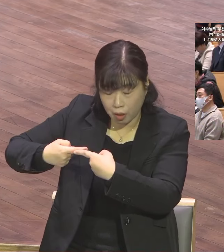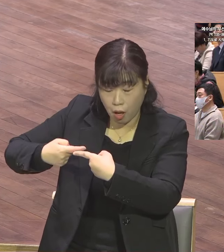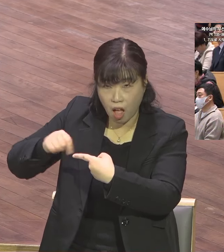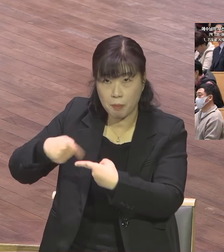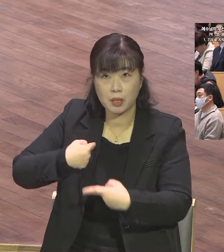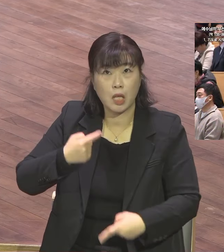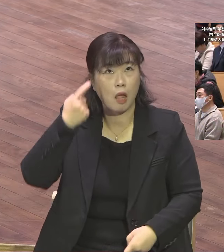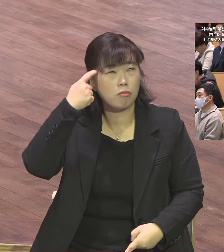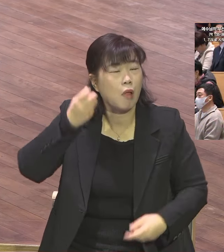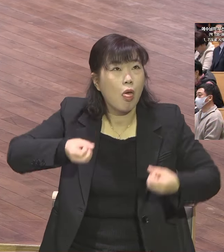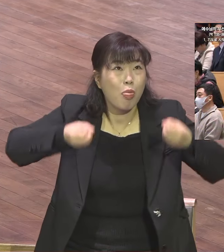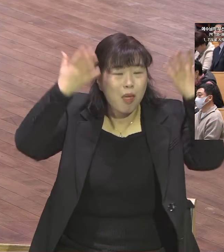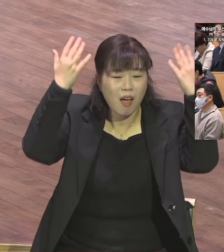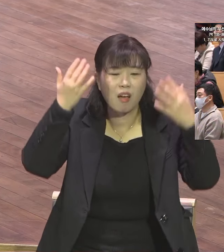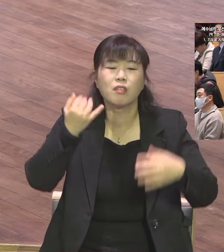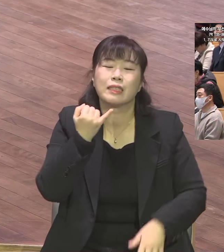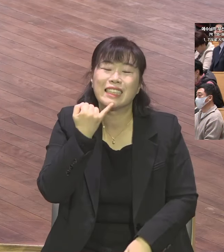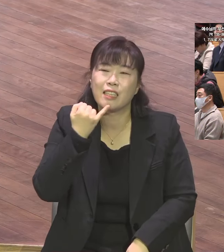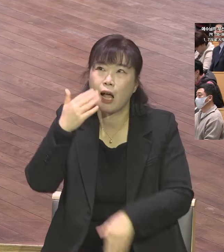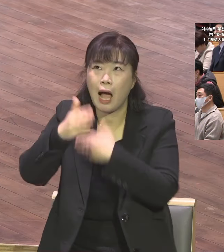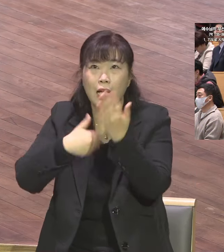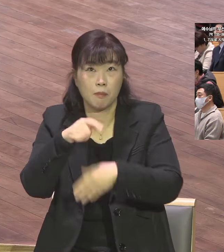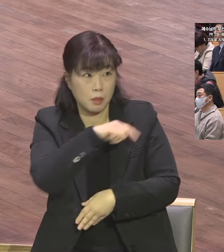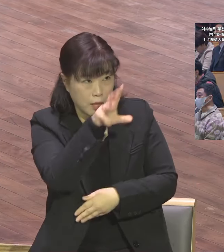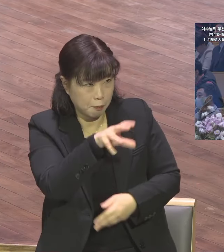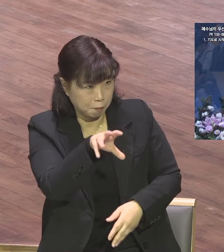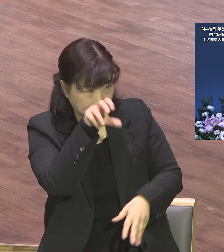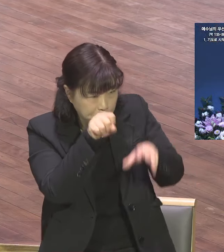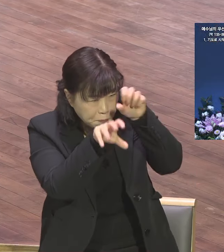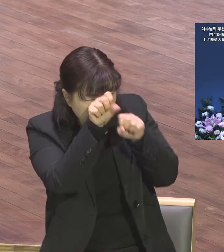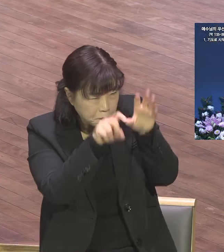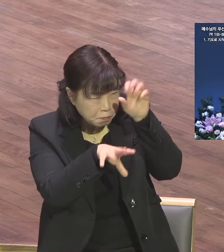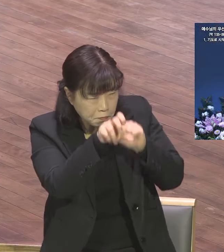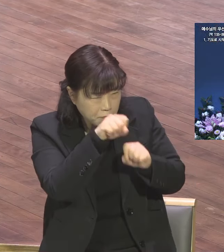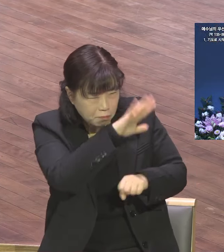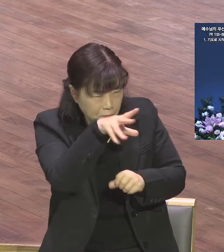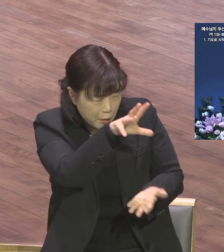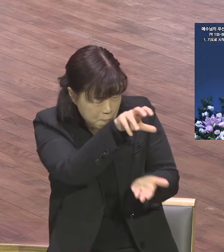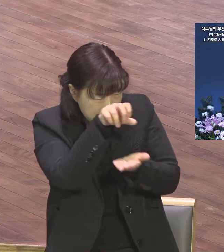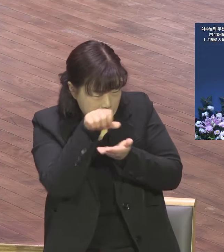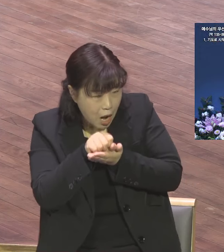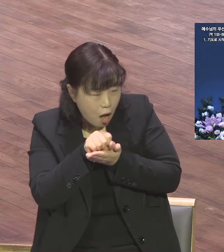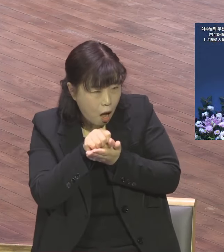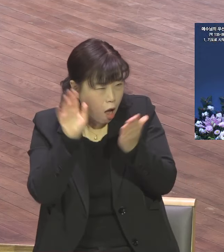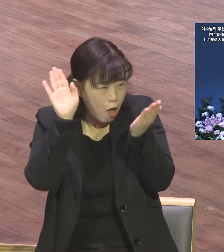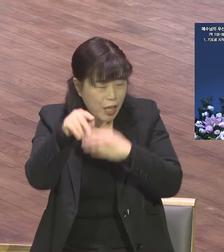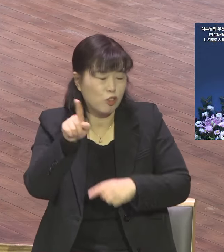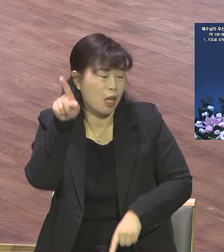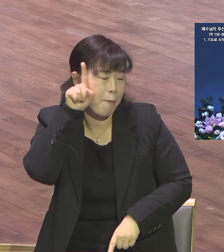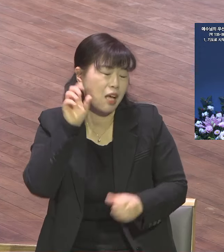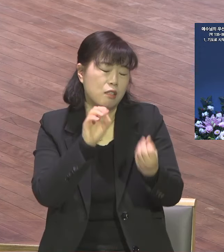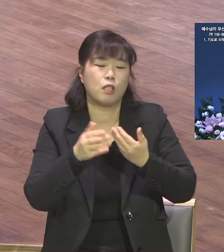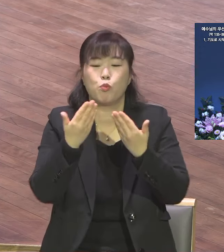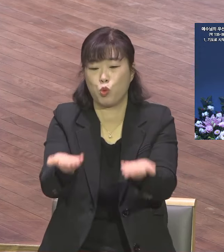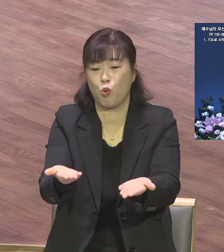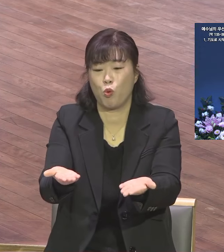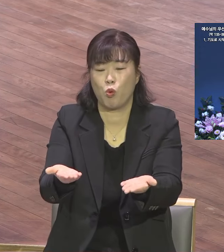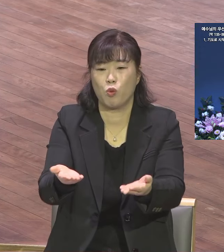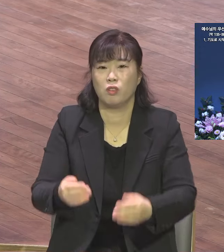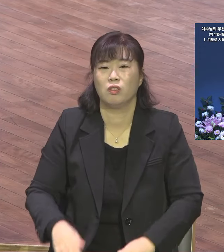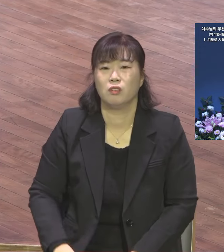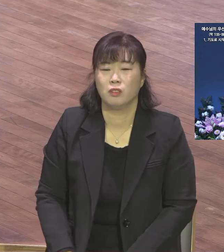아멘. 하나님의 뜻대로 여러분 뜻대로 되는 게 아니고 하나님 뜻대로. 나 그걸 우리 어머니 기도 때부터 제가 기도한 거